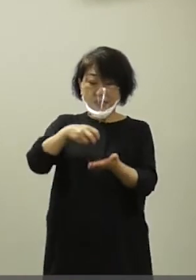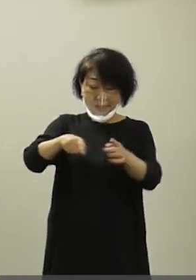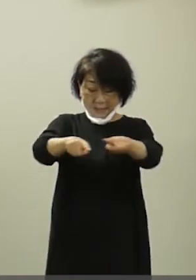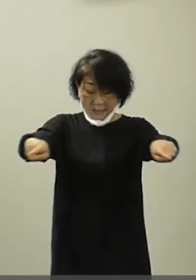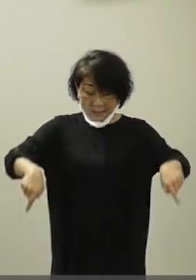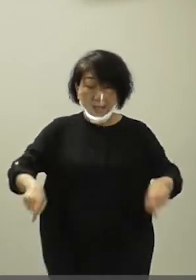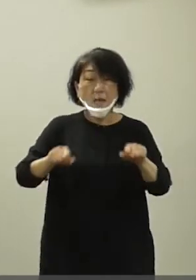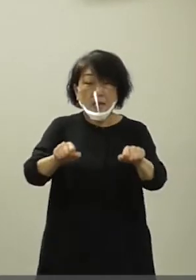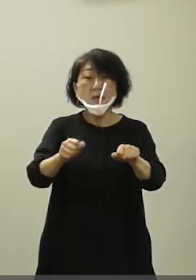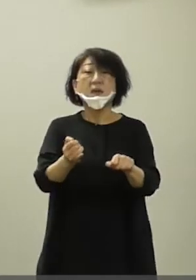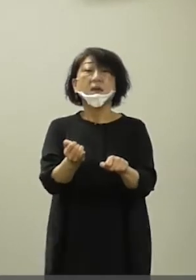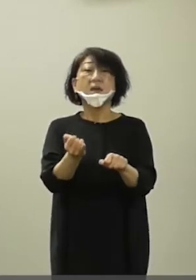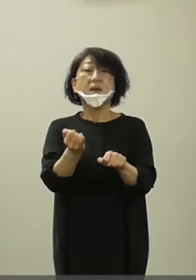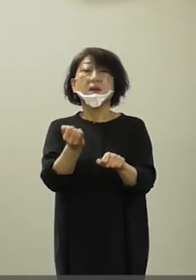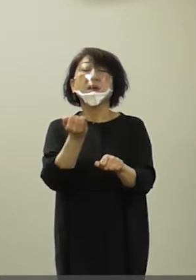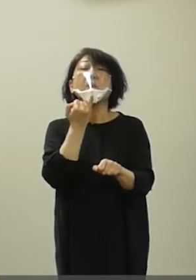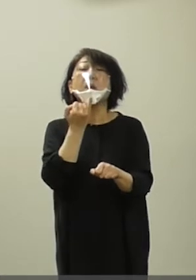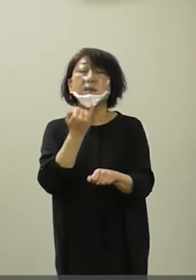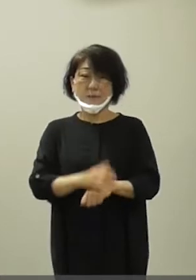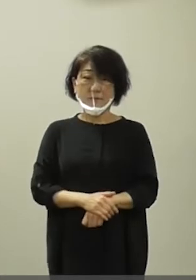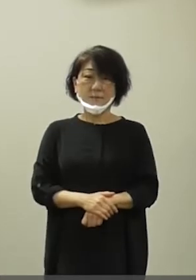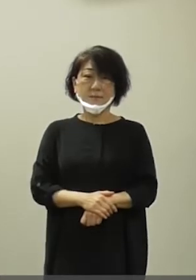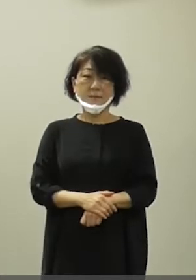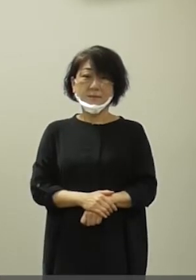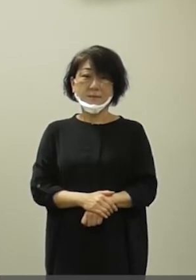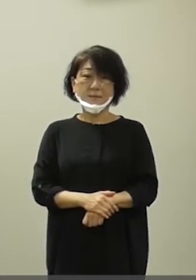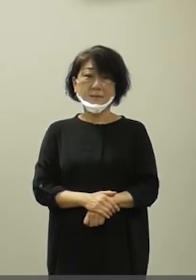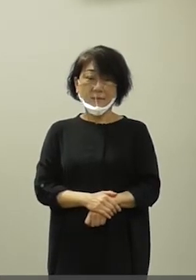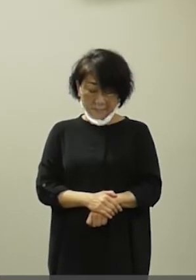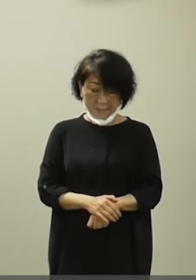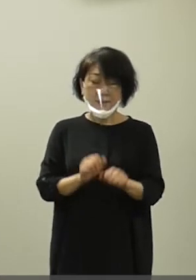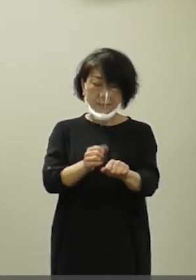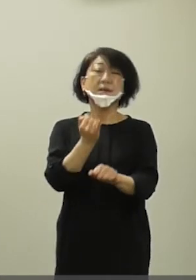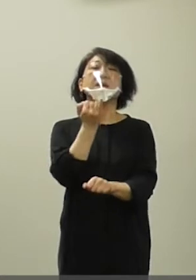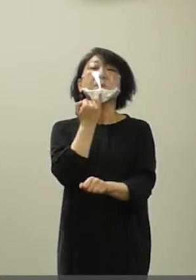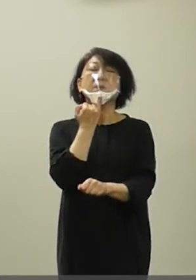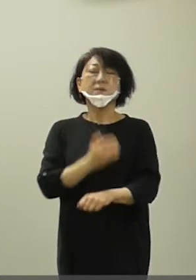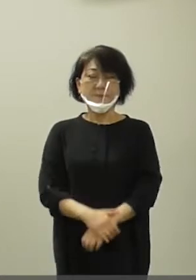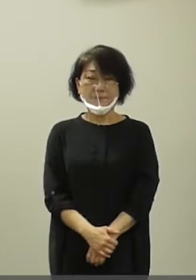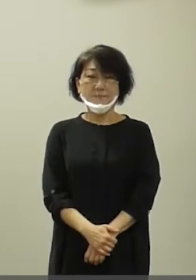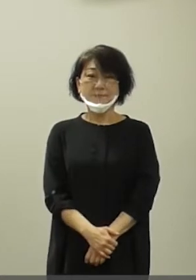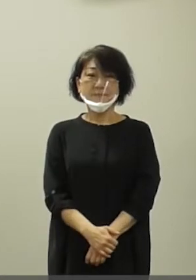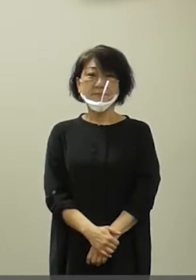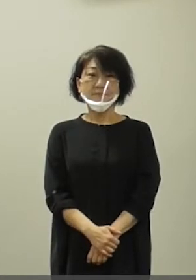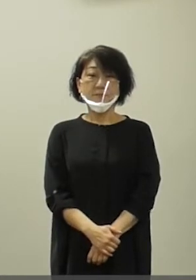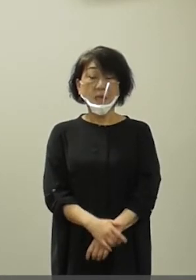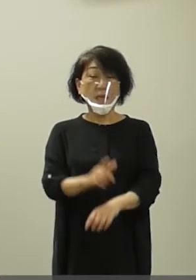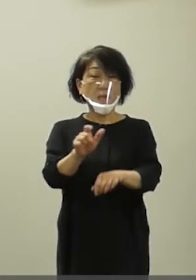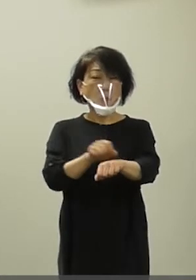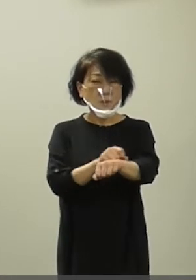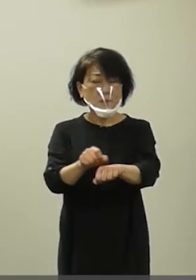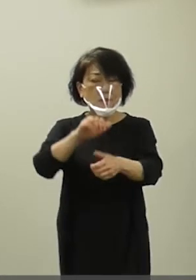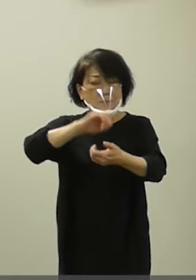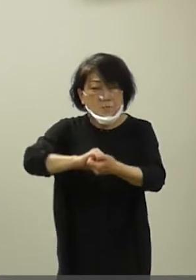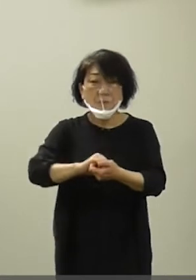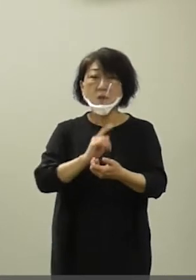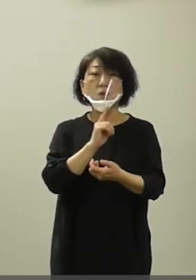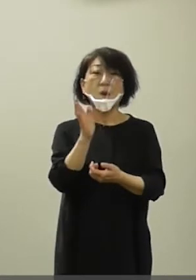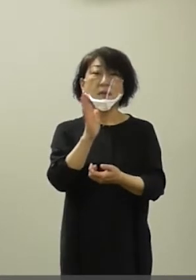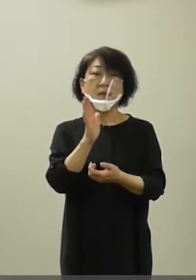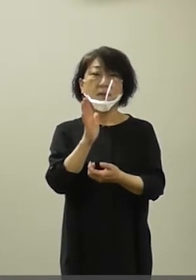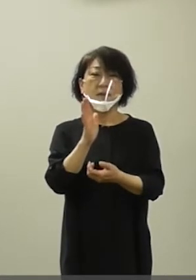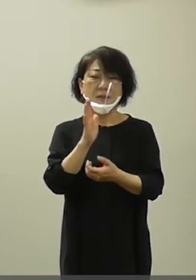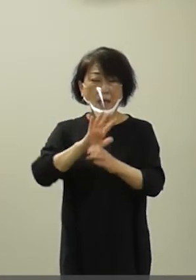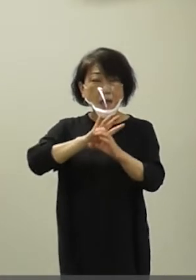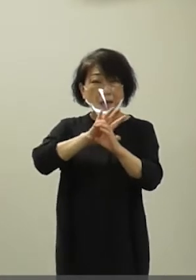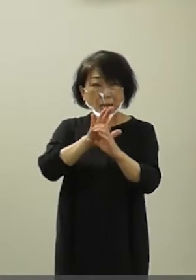やっていただけにということにさせていただきたいと思います具体的には特に政権を設けつ完成